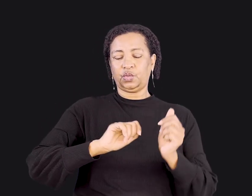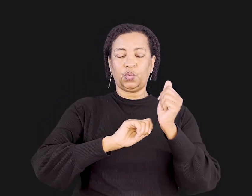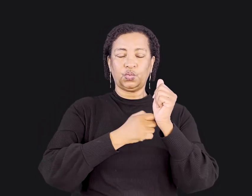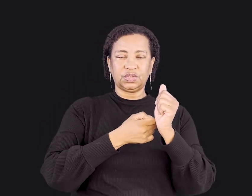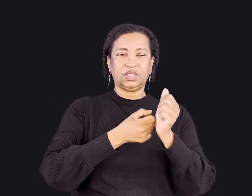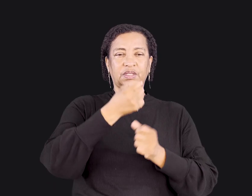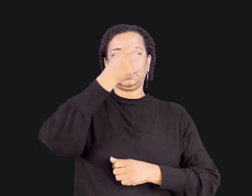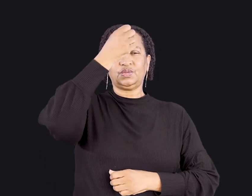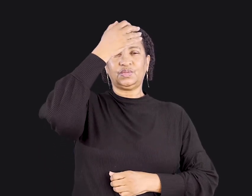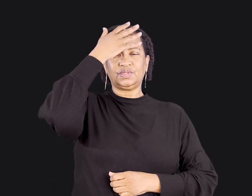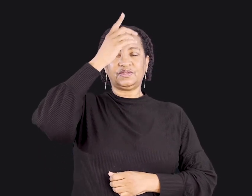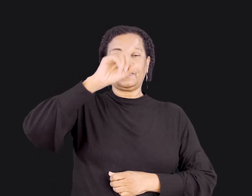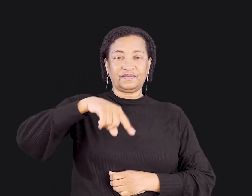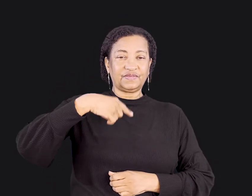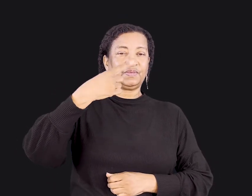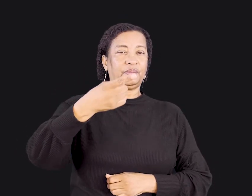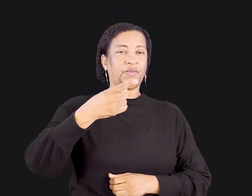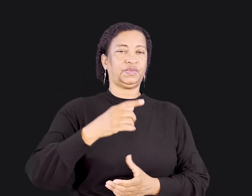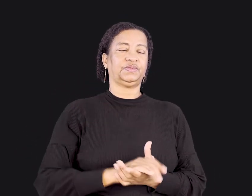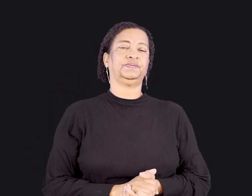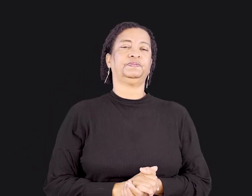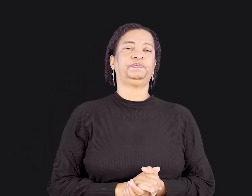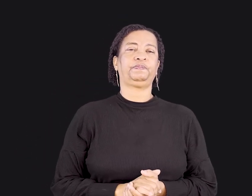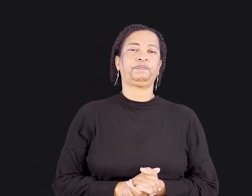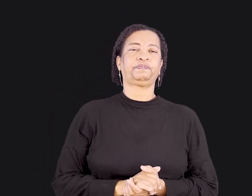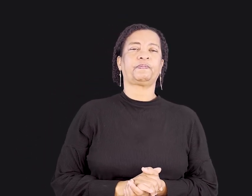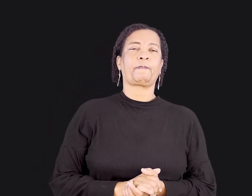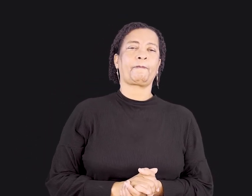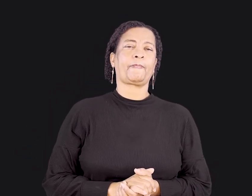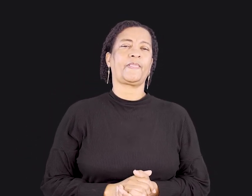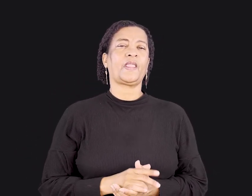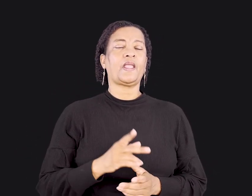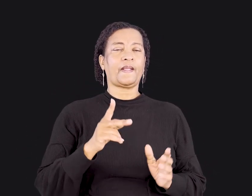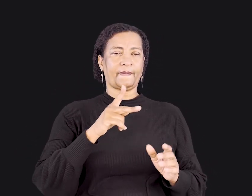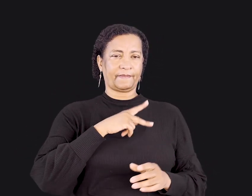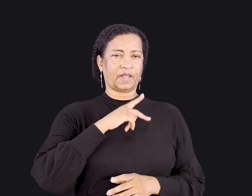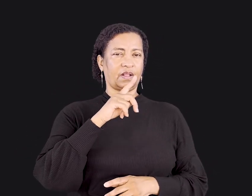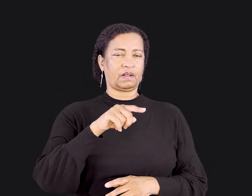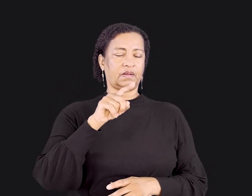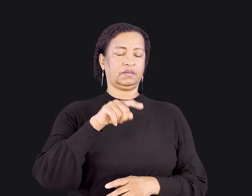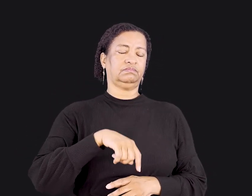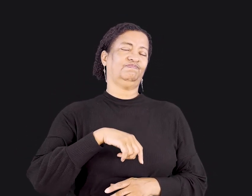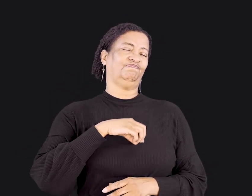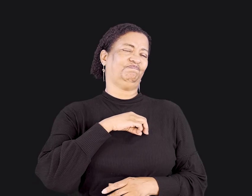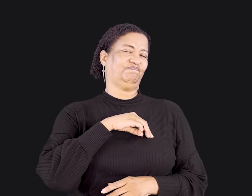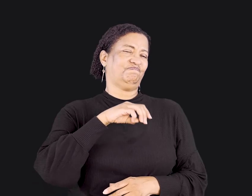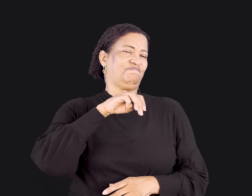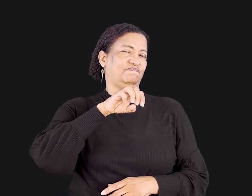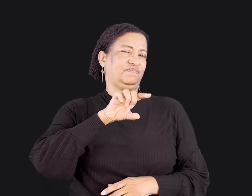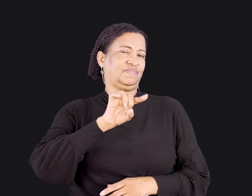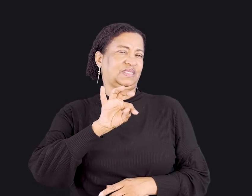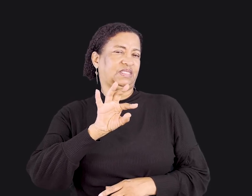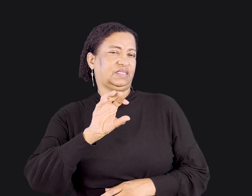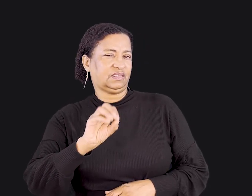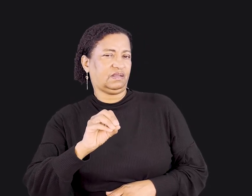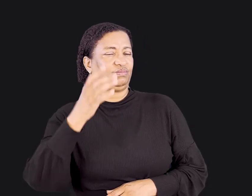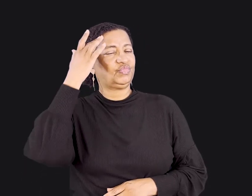revelado. Para Paulo, todo o conceito de igreja era como um grande mistério. Não se sabia muito sobre a igreja. Até o dia